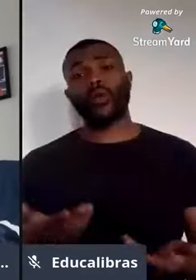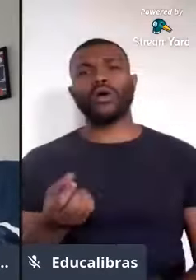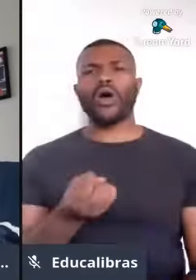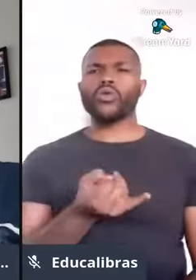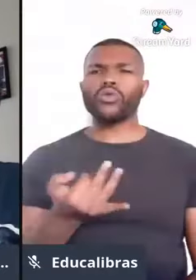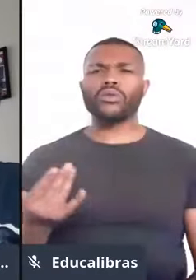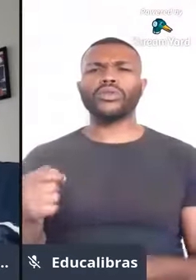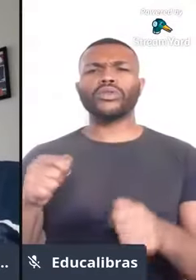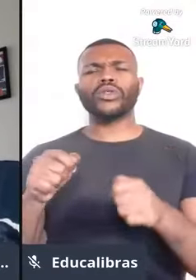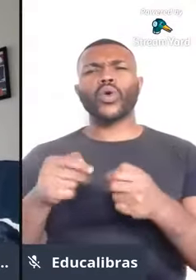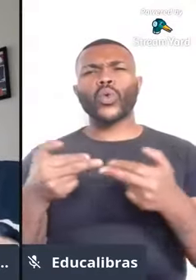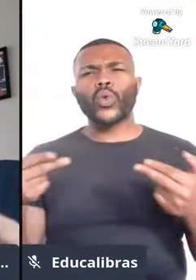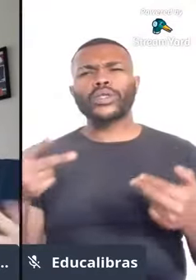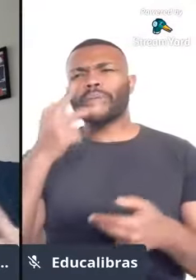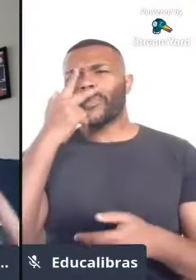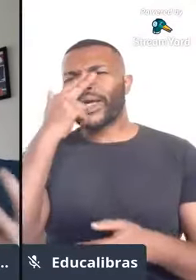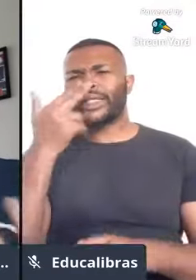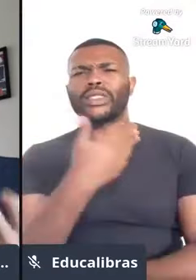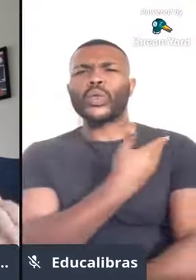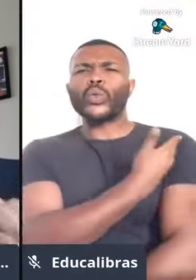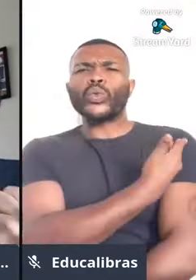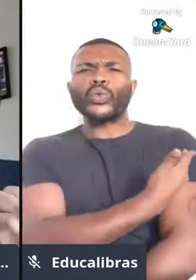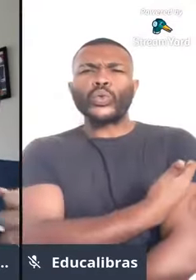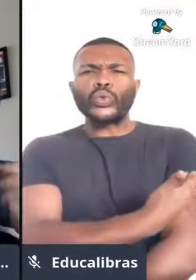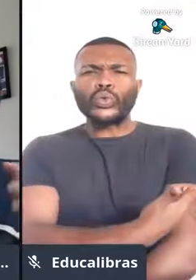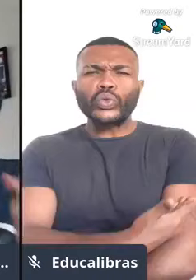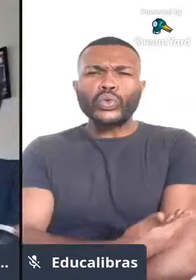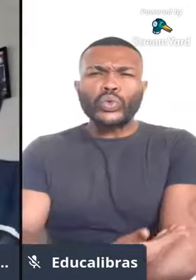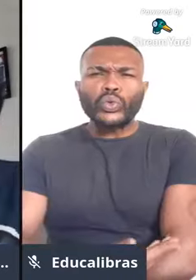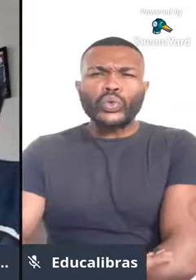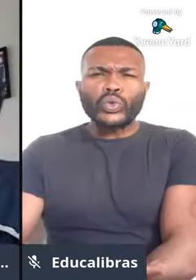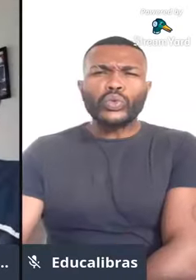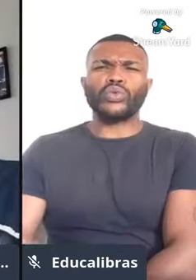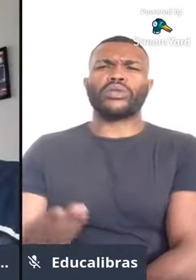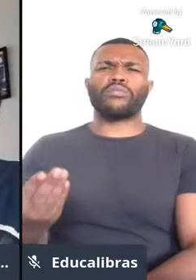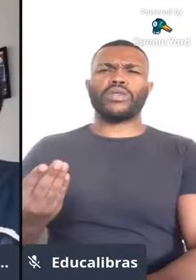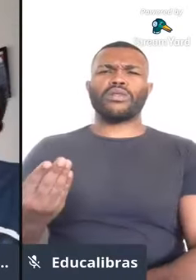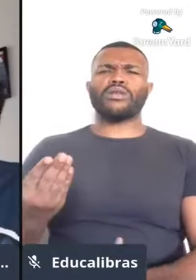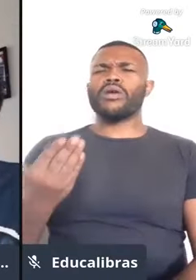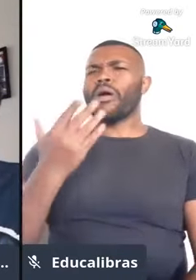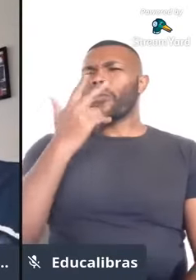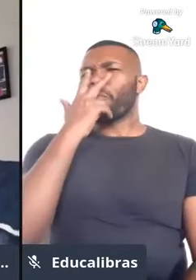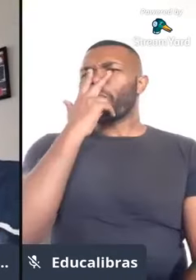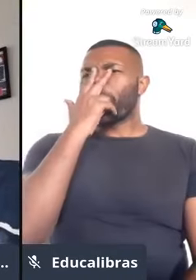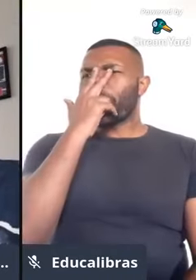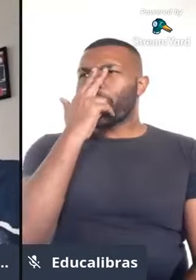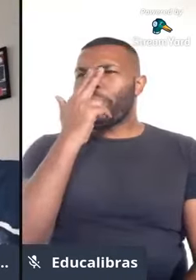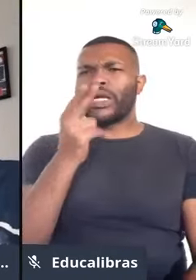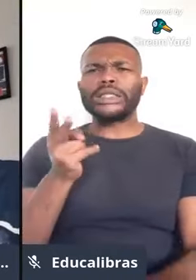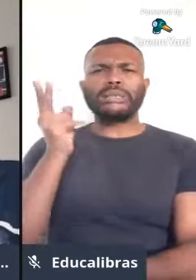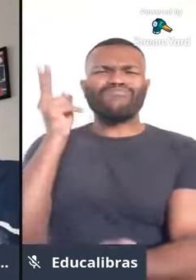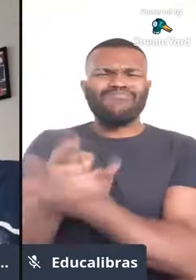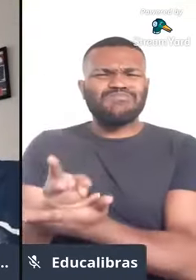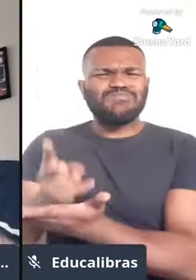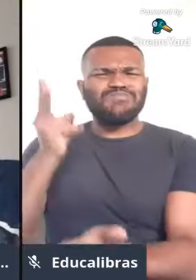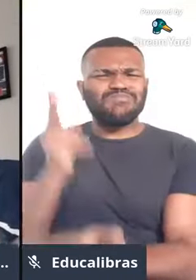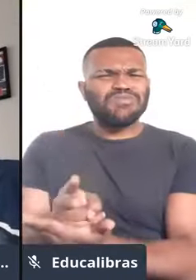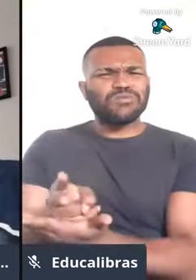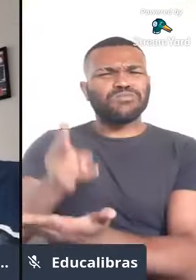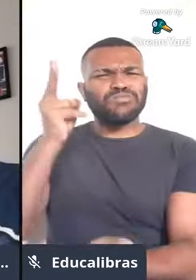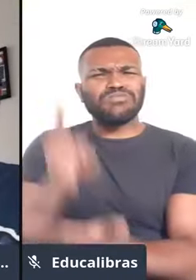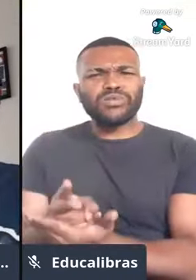alguns vícios que parece que estão, assim, cravados nas redações e